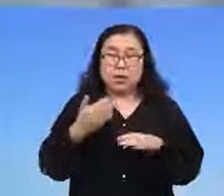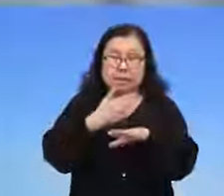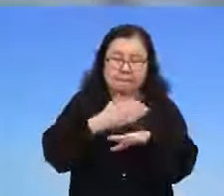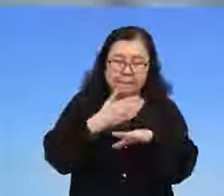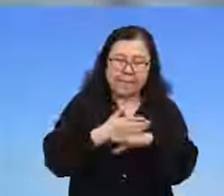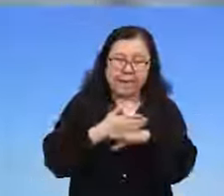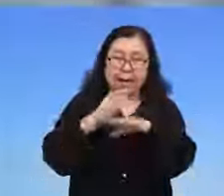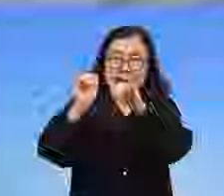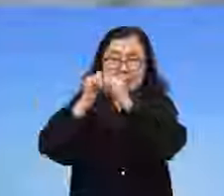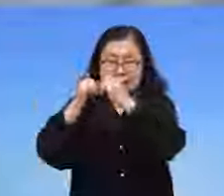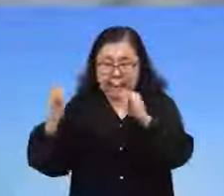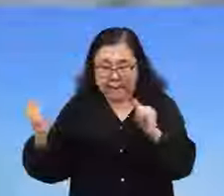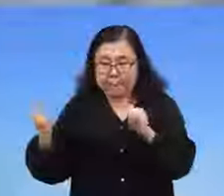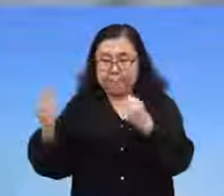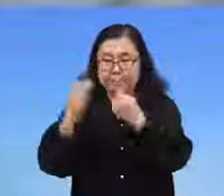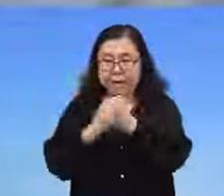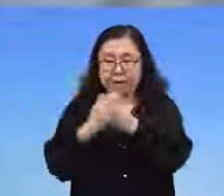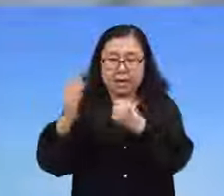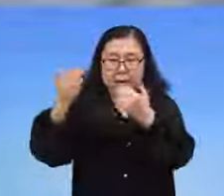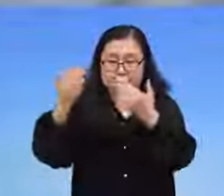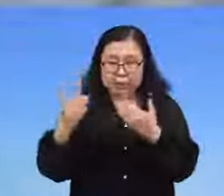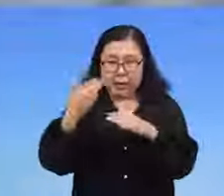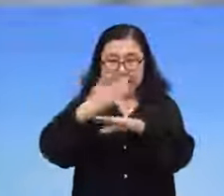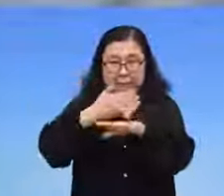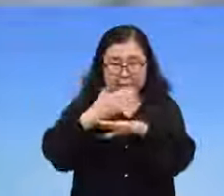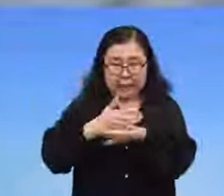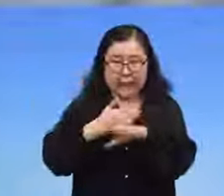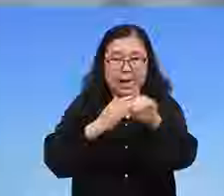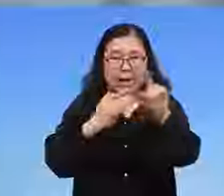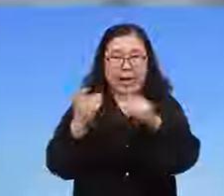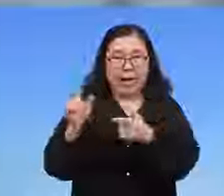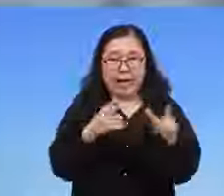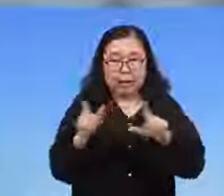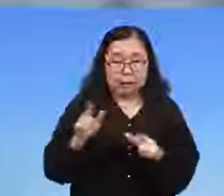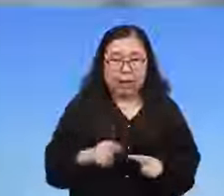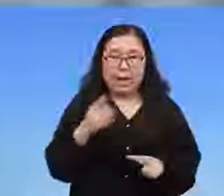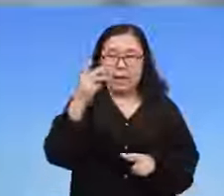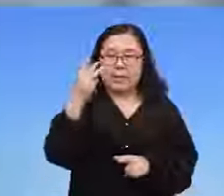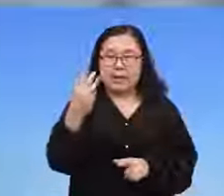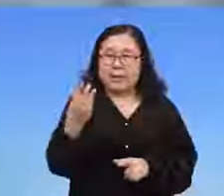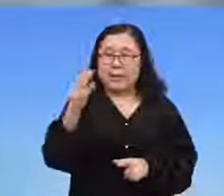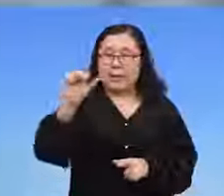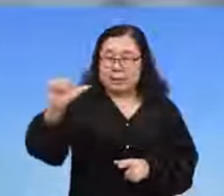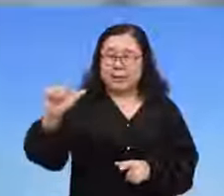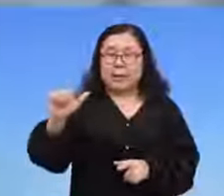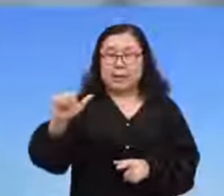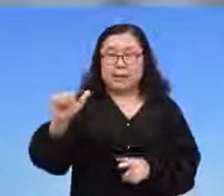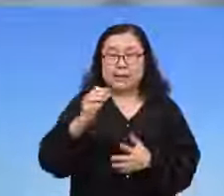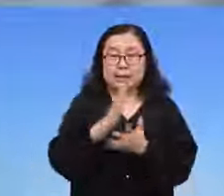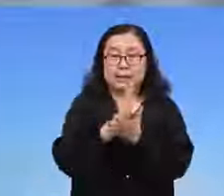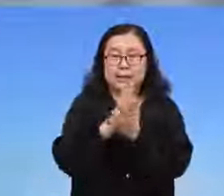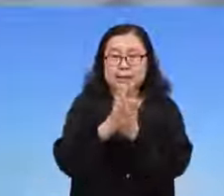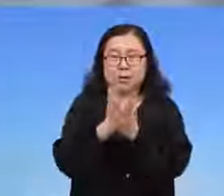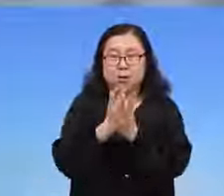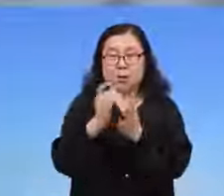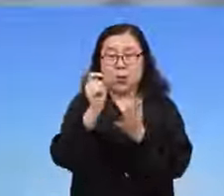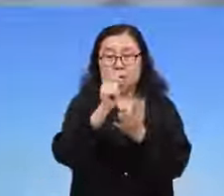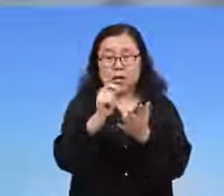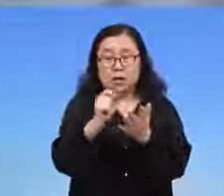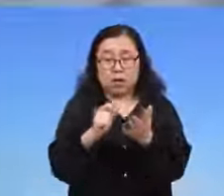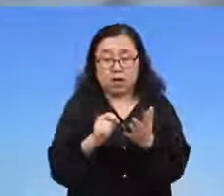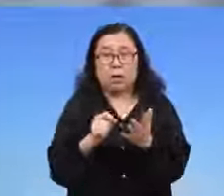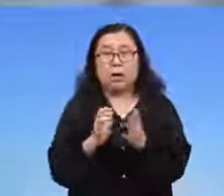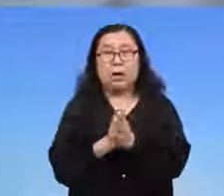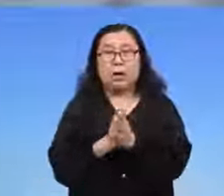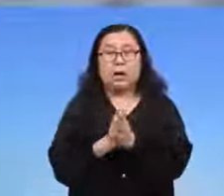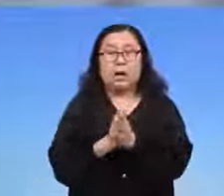주신 감사들, 이것들을 한번 153 하루에 한 3가지씩 5가지씩 메모하면서 그렇게 한번 해보세요.